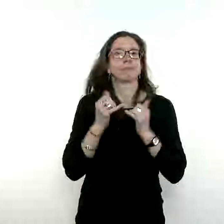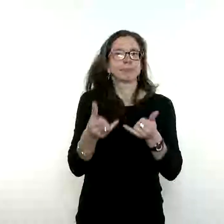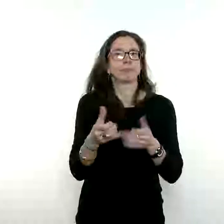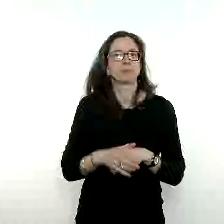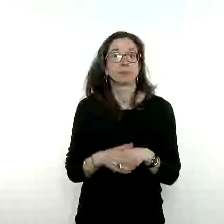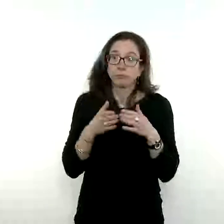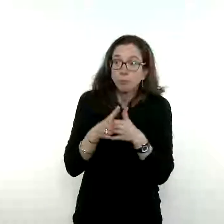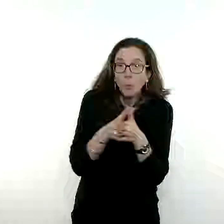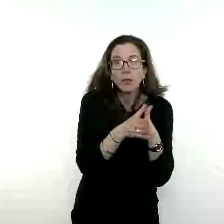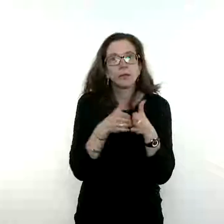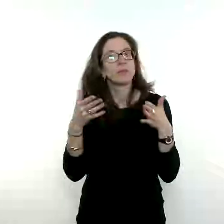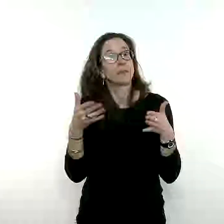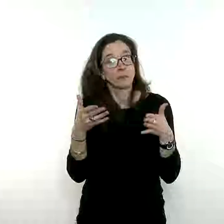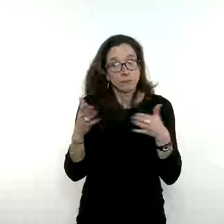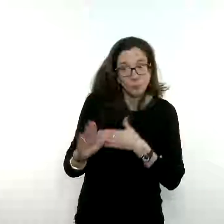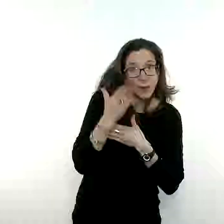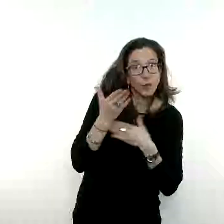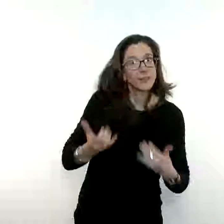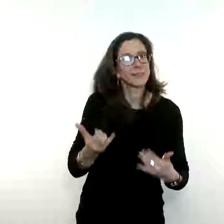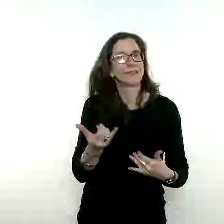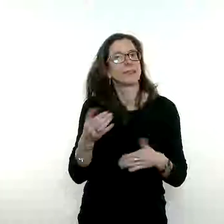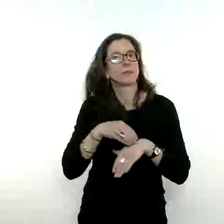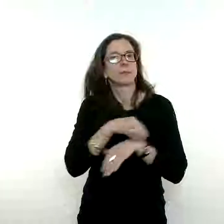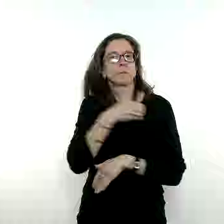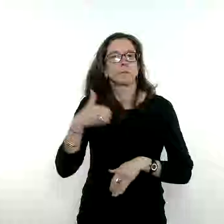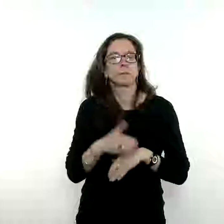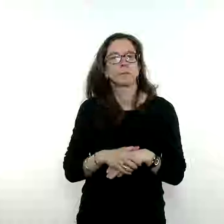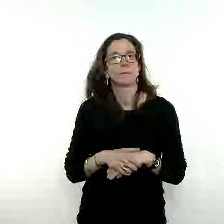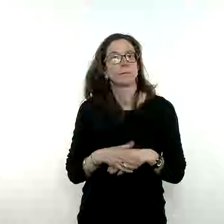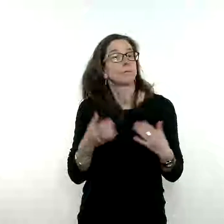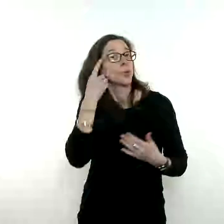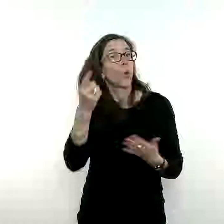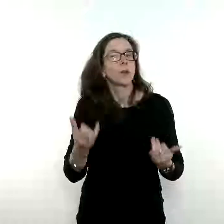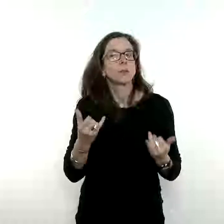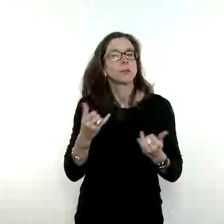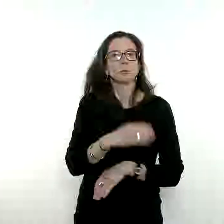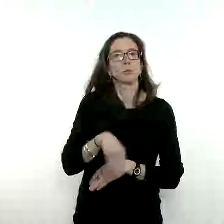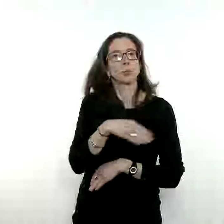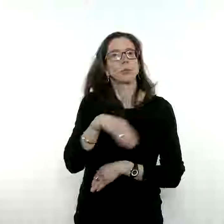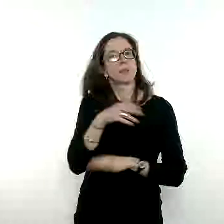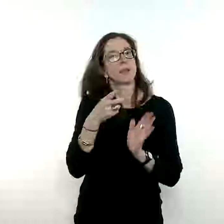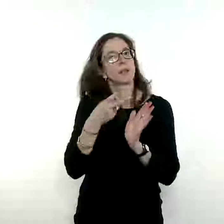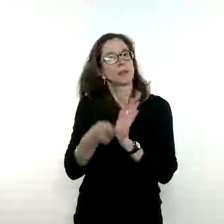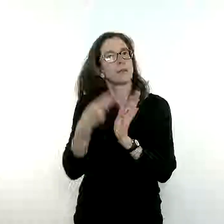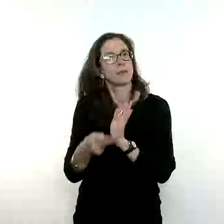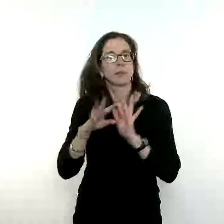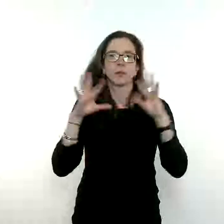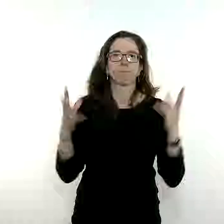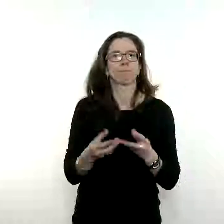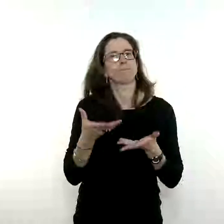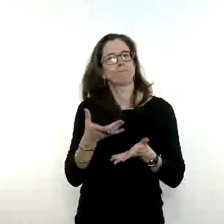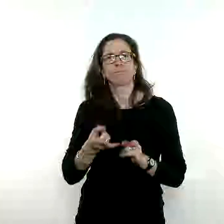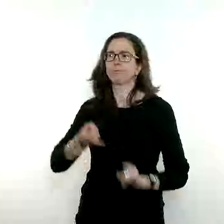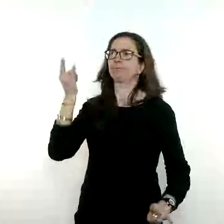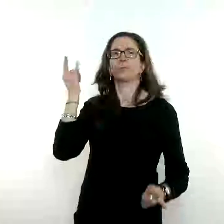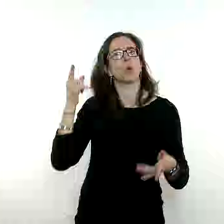présenter au conseil municipal. Je crois que Montpellier et la viticulture, c'est une longue histoire. Et cette